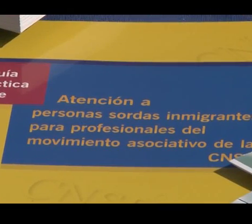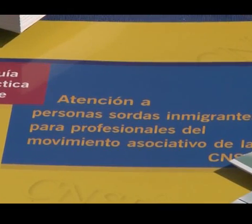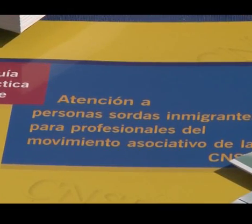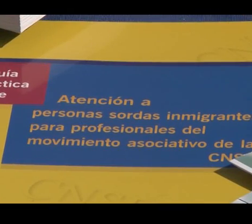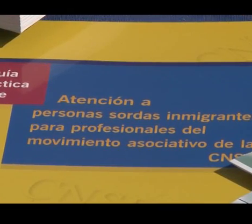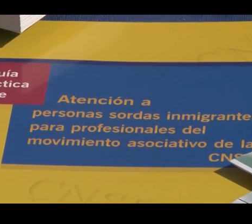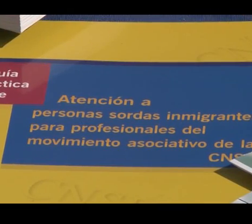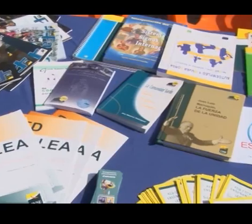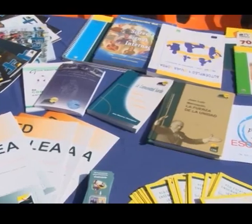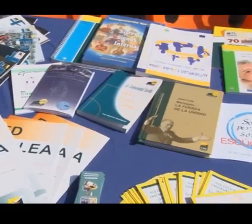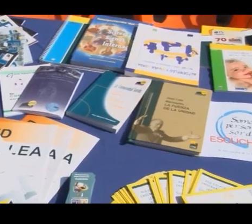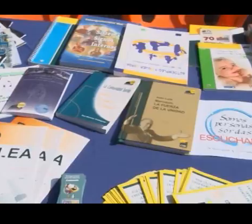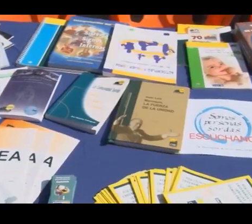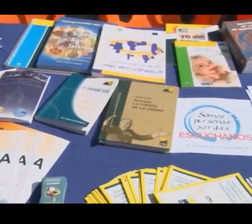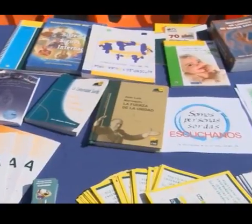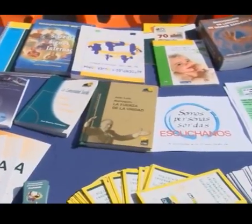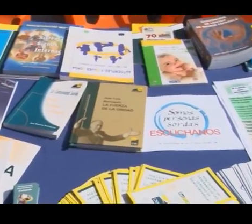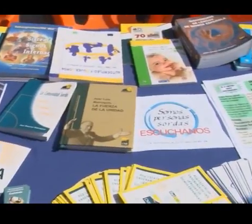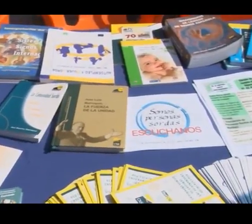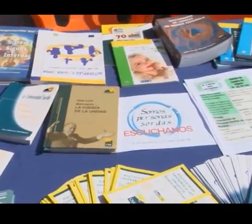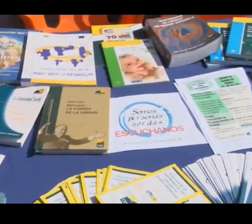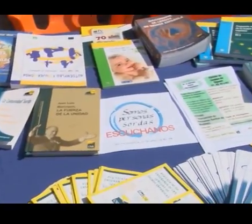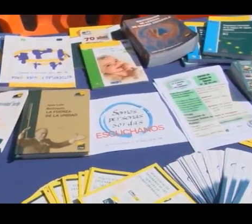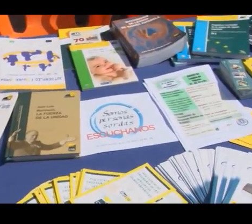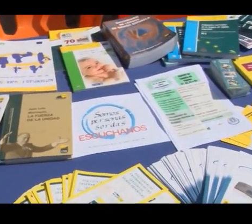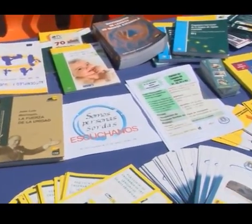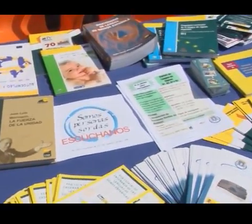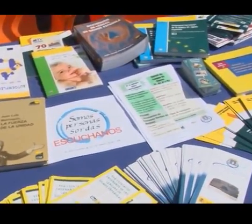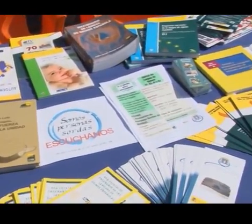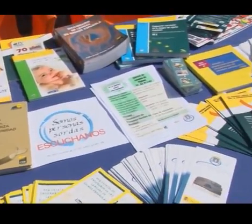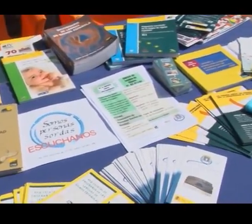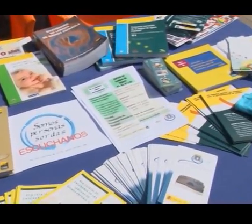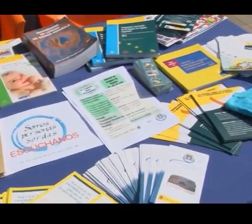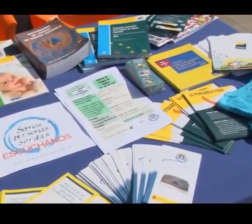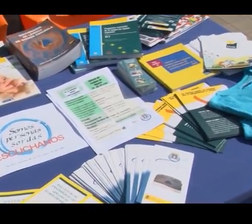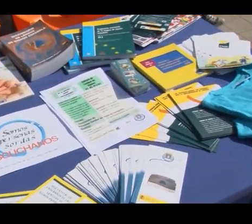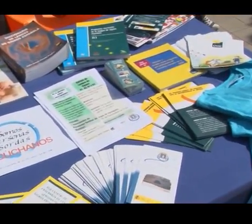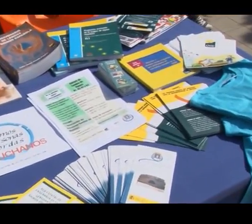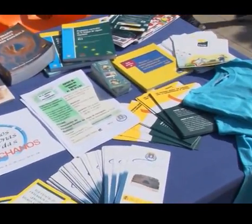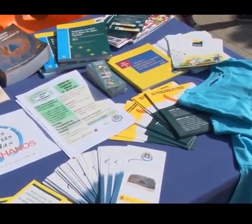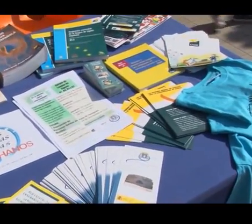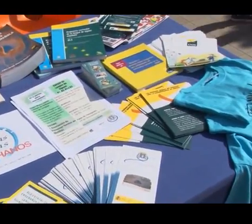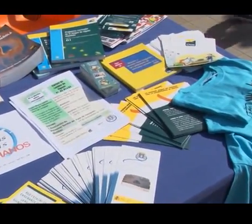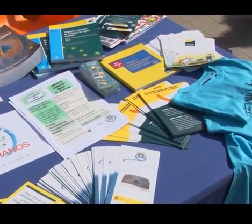inas han querido combatir la incomprensión y sensibilizar a la sociedad melillense tras o décadas de